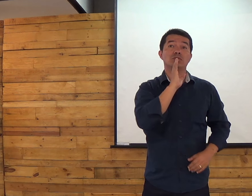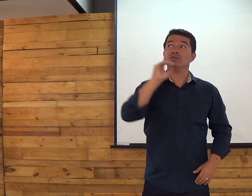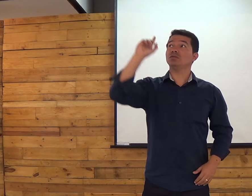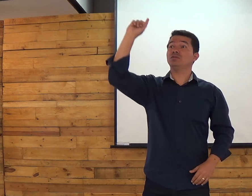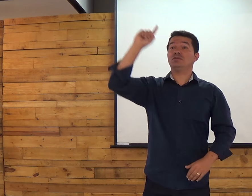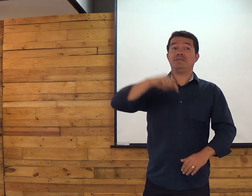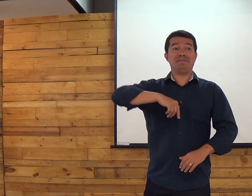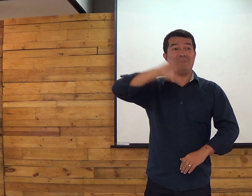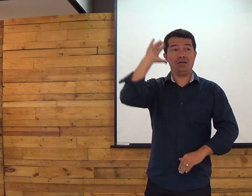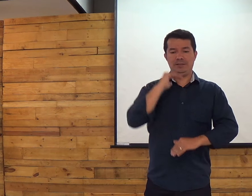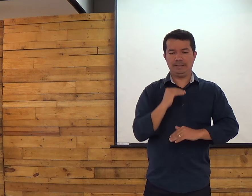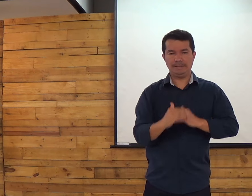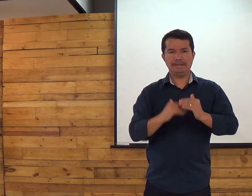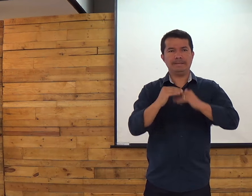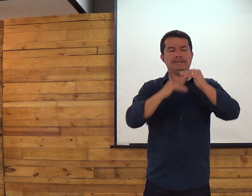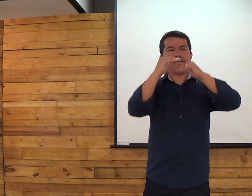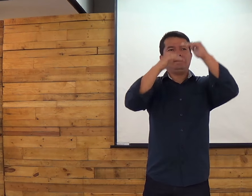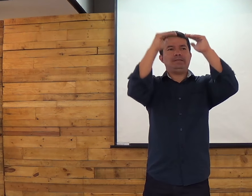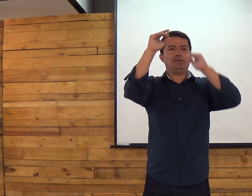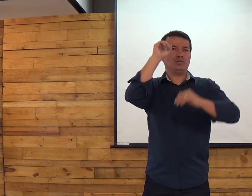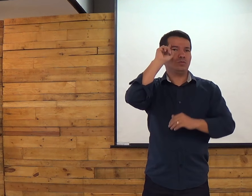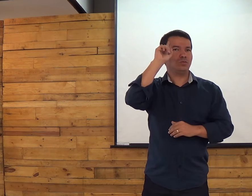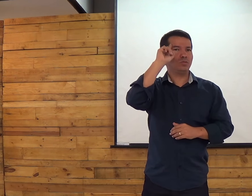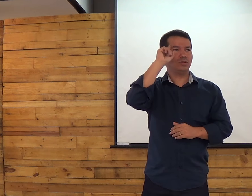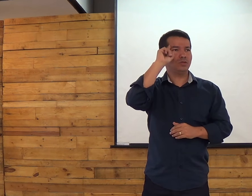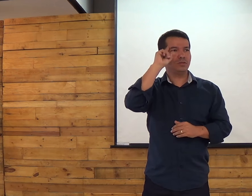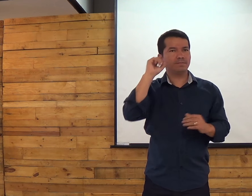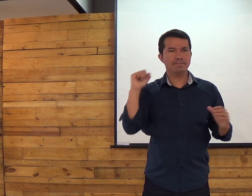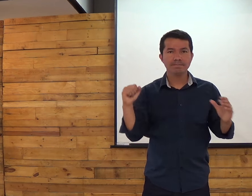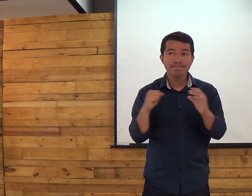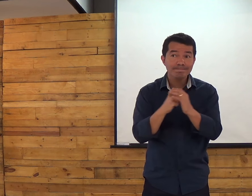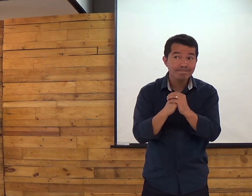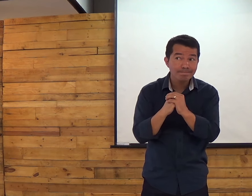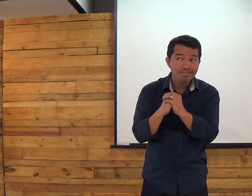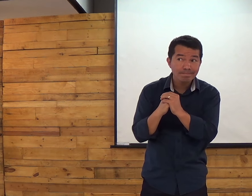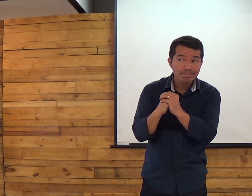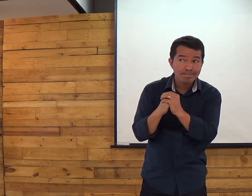mais, porque você vai desenvolver em conhecer a Deus em todo o tempo. Amém?